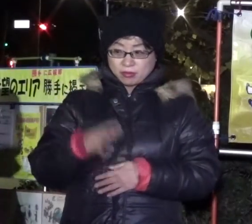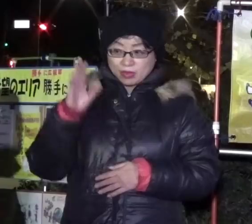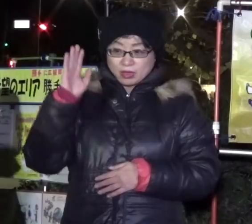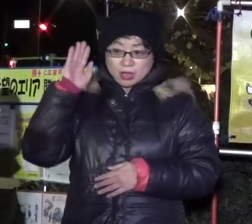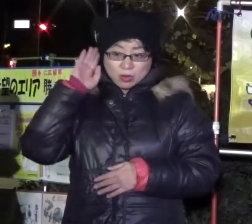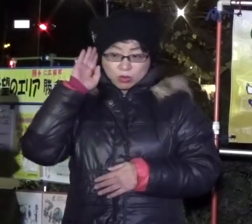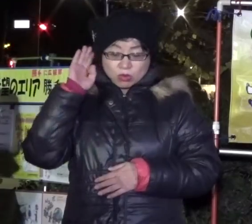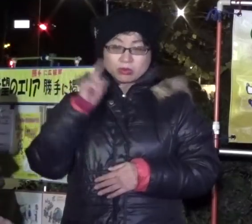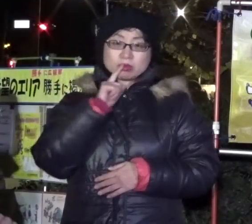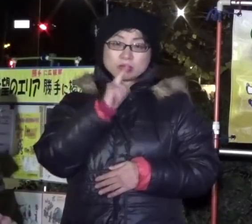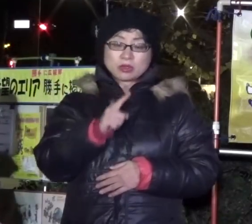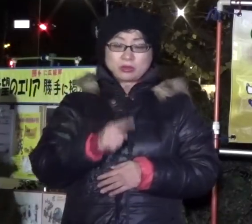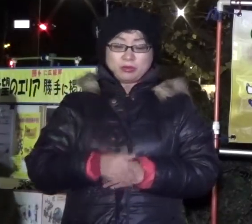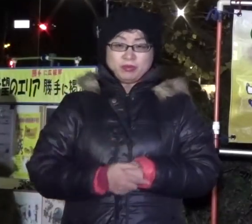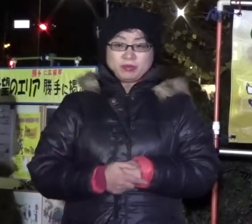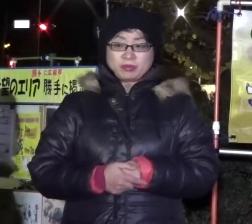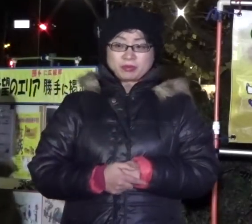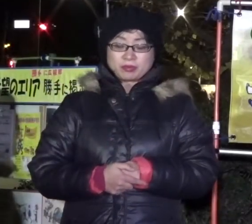言ってると、